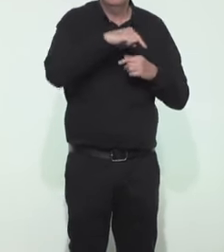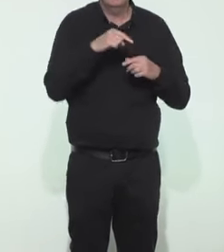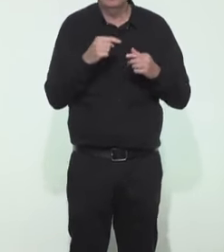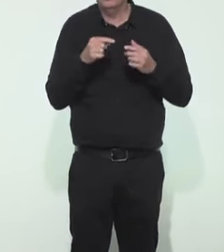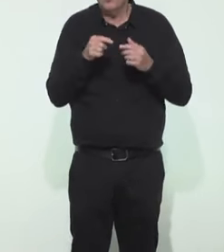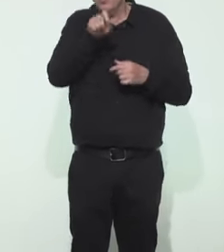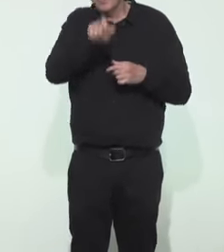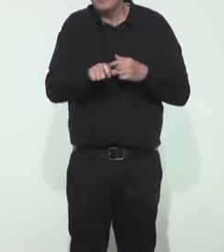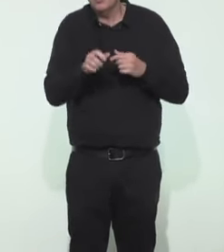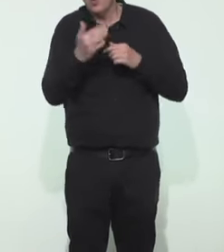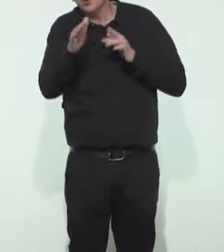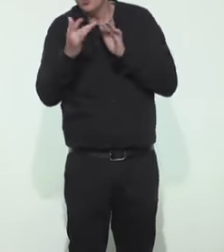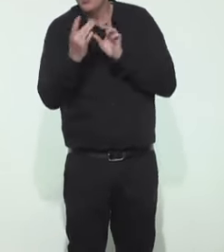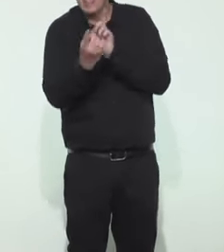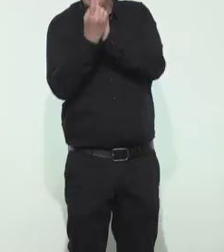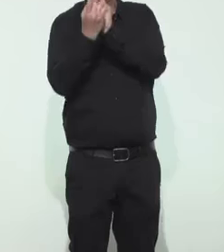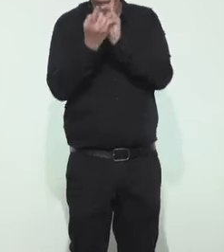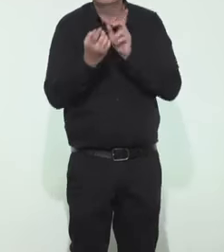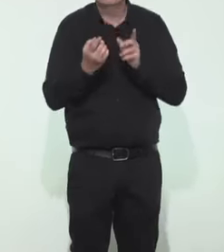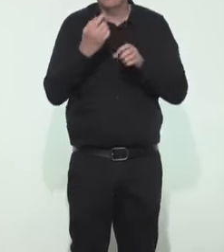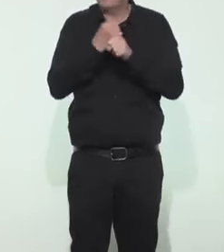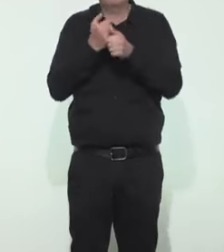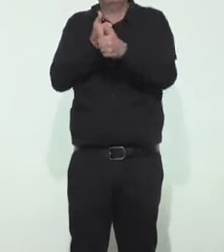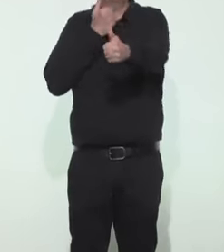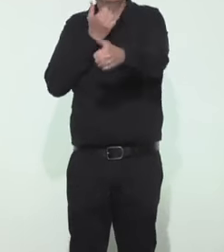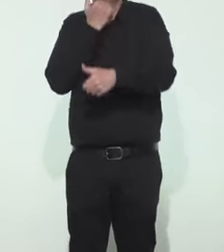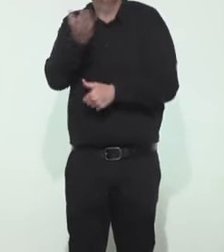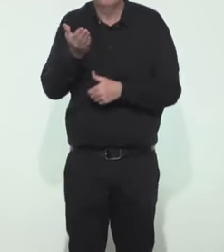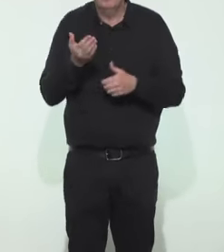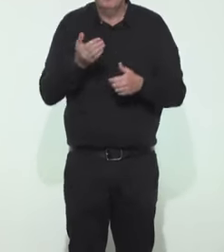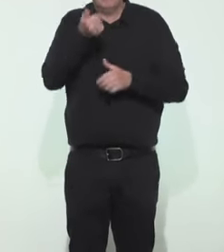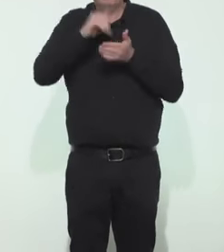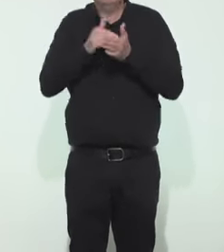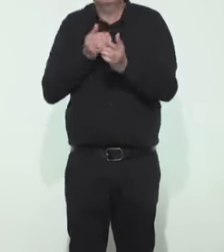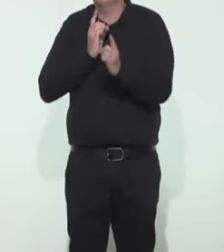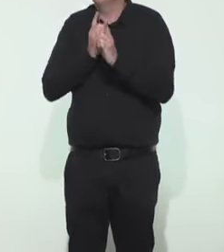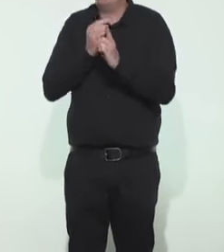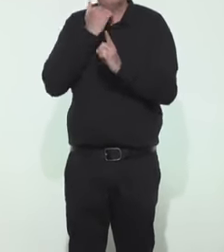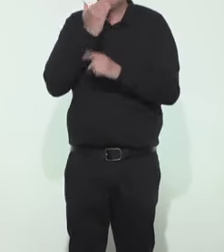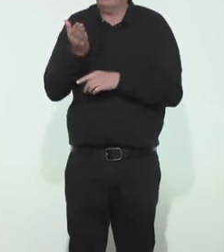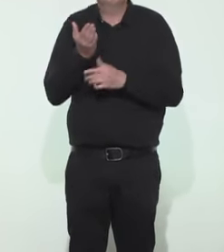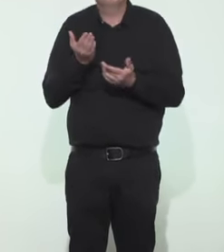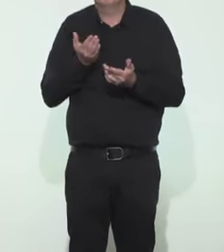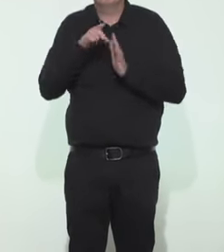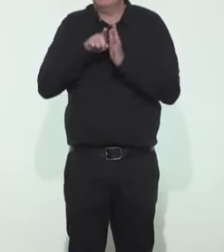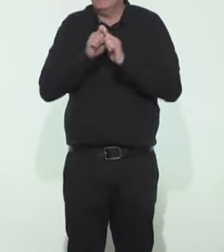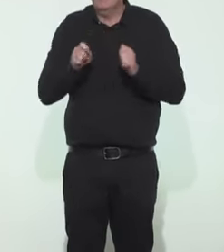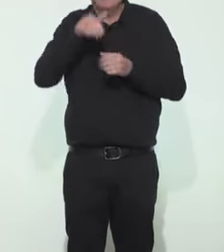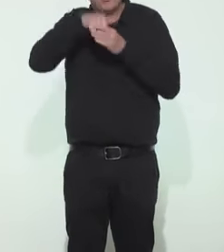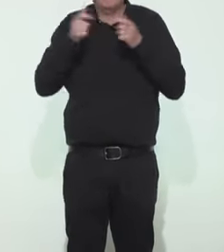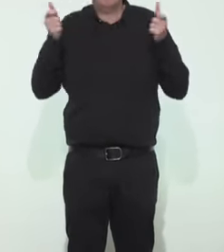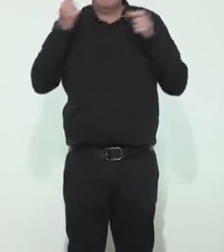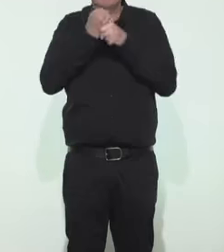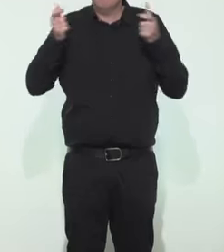avec d'autres personnes sans pouvoir télétravail et sans pouvoir garder les distances de sécurité d'un mètre dans un cadre professionnel